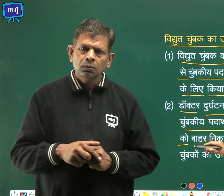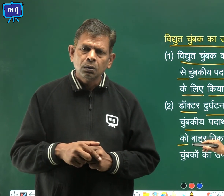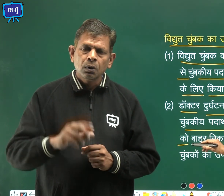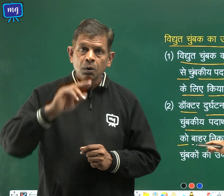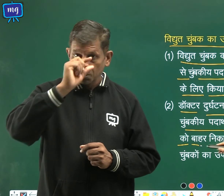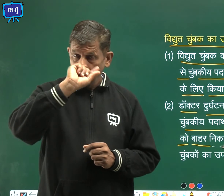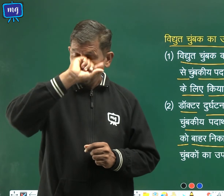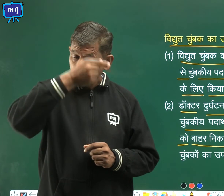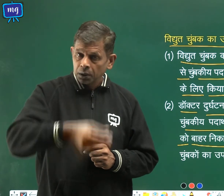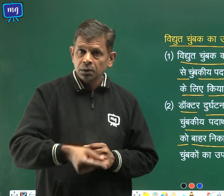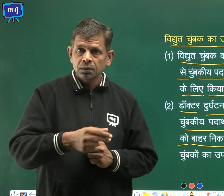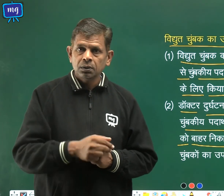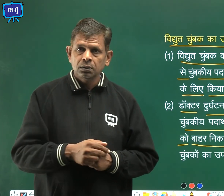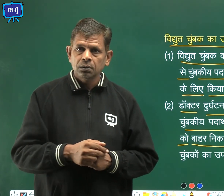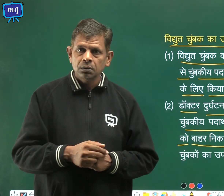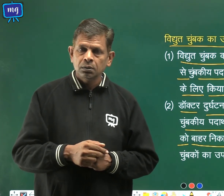बाहर निकालने में